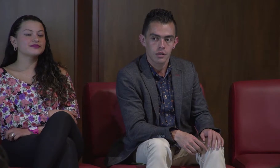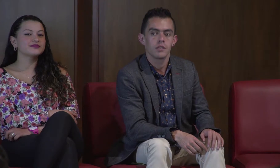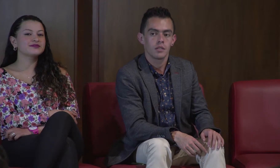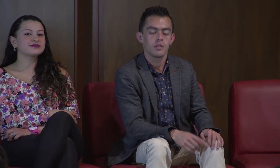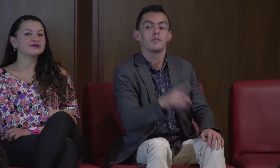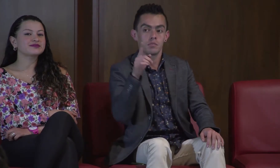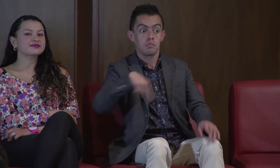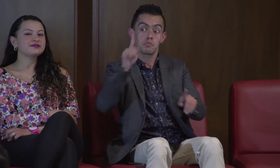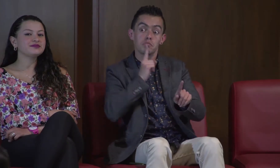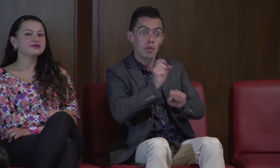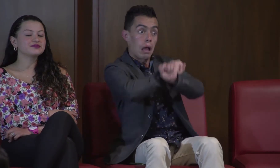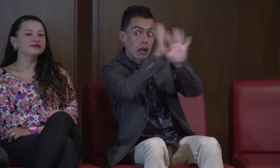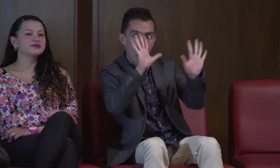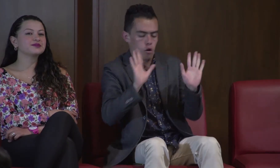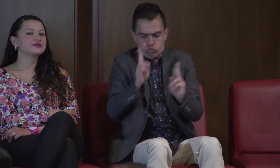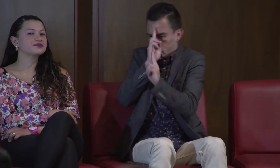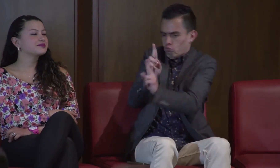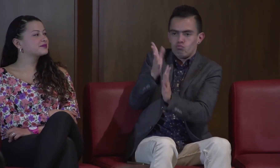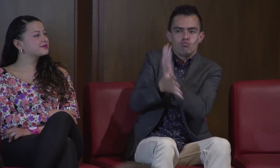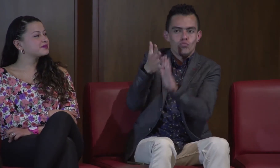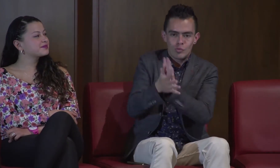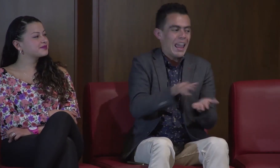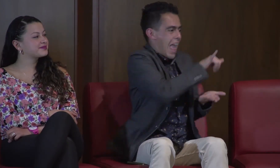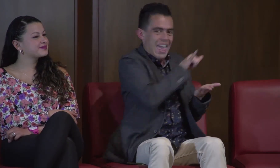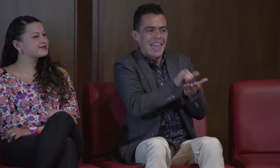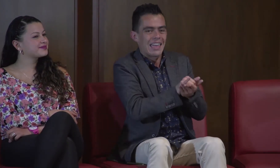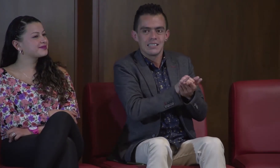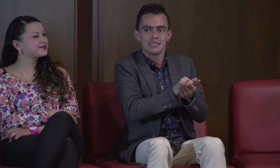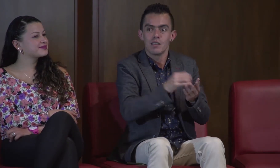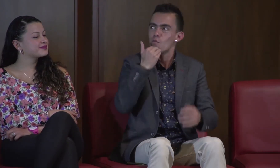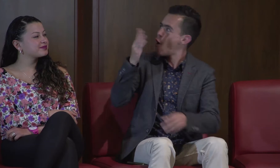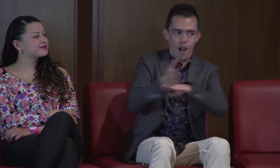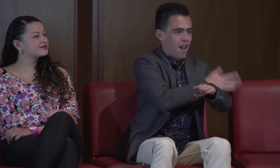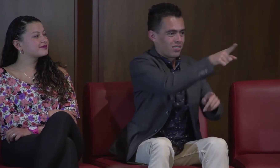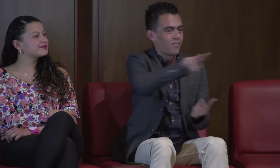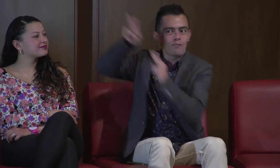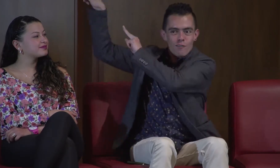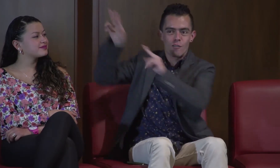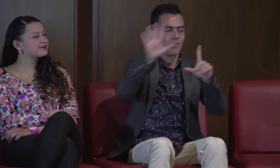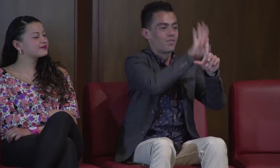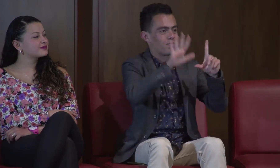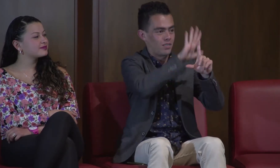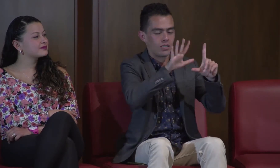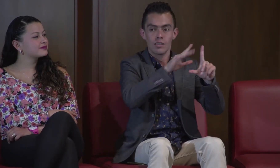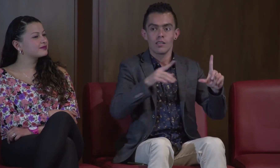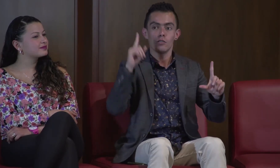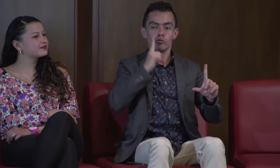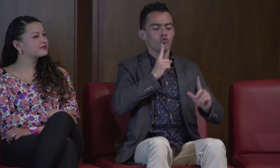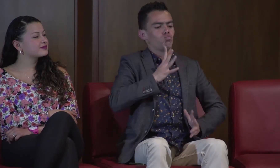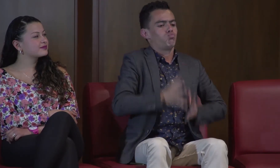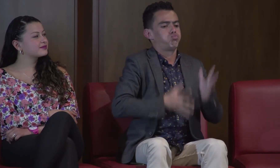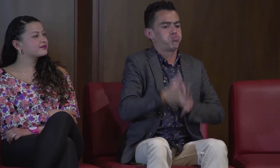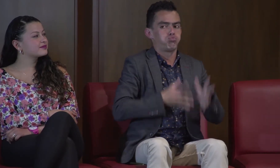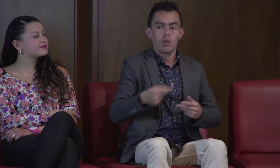o la organización sintáctica no obedecía a la del español, y habíamos también que hacer un trabajo con él de reconocimiento de cómo